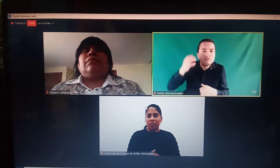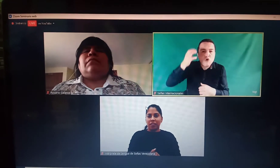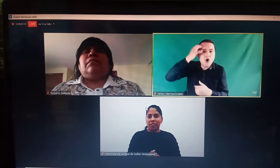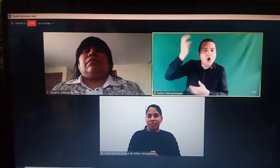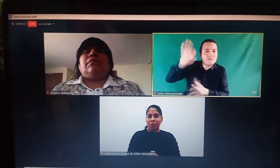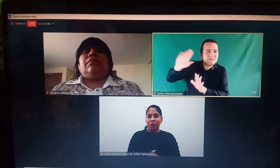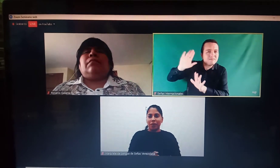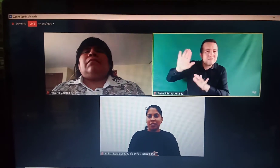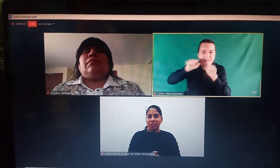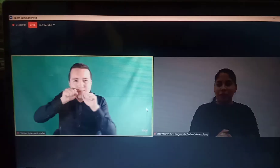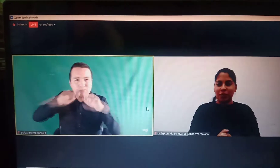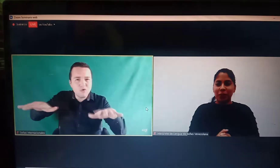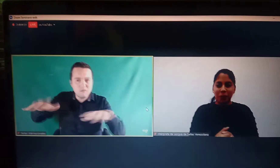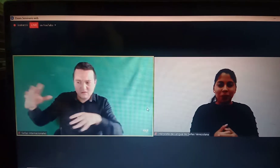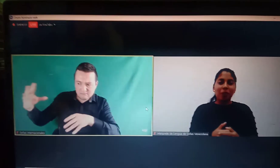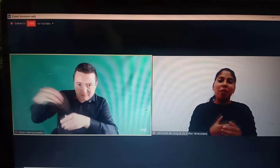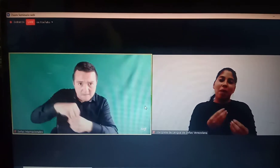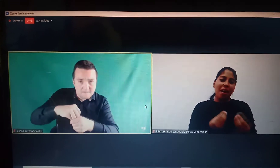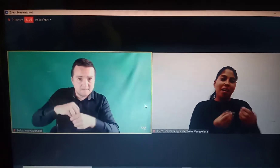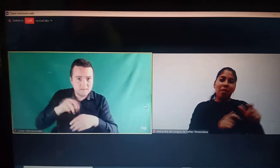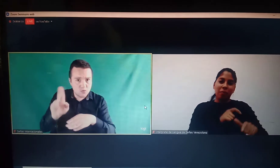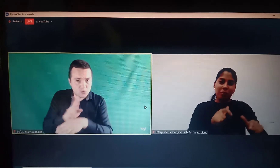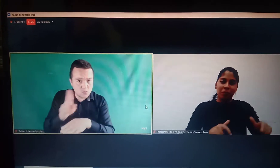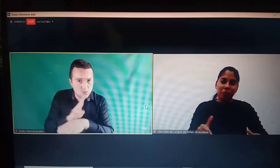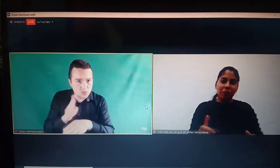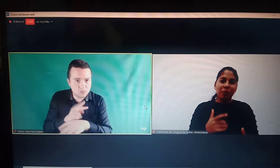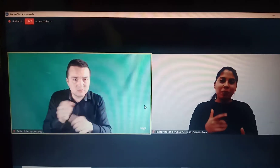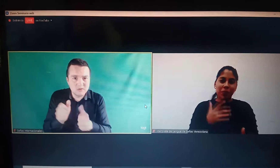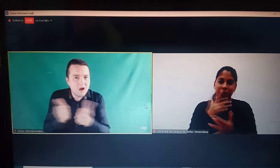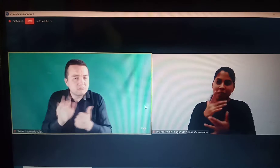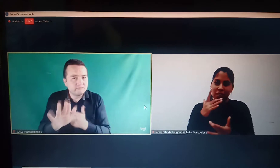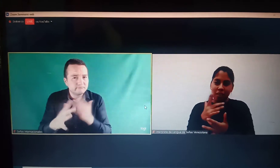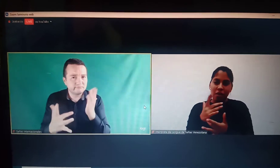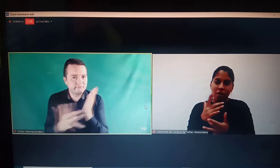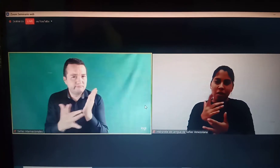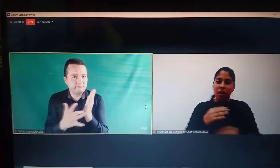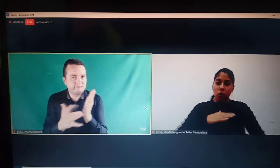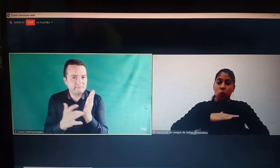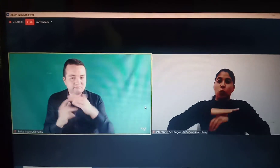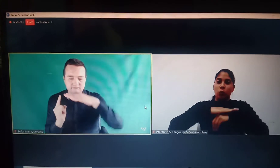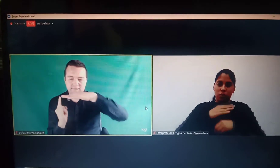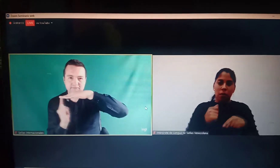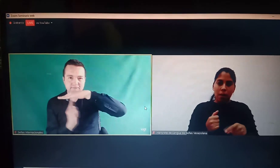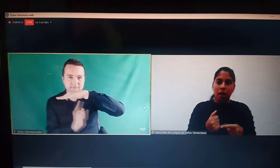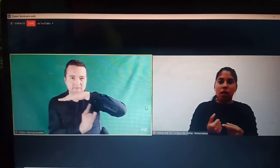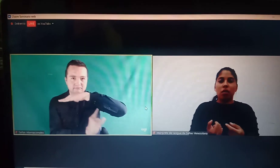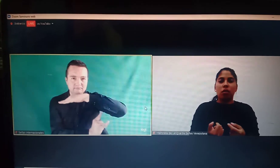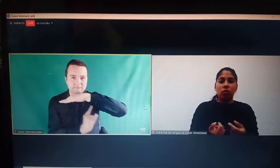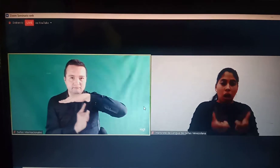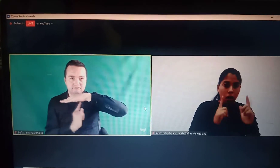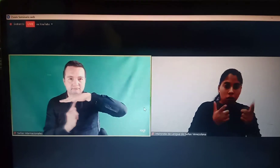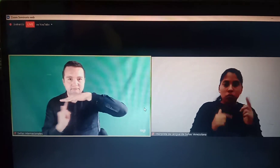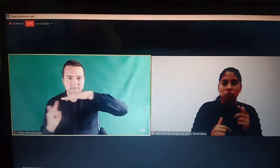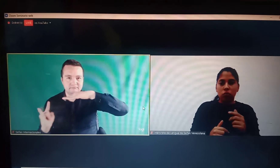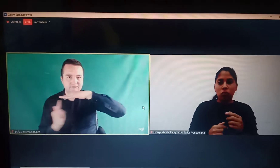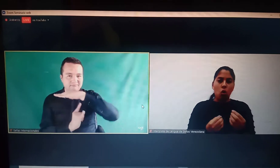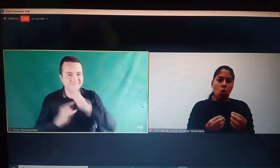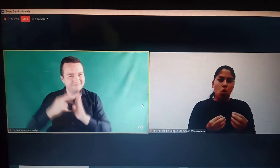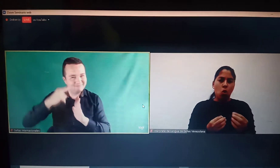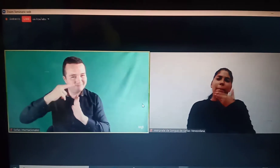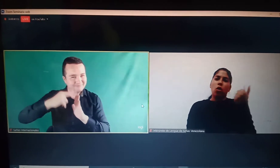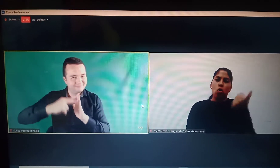estas tecnologías de escáner que están disponibles o que son las mejores, o digamos, que se pueden